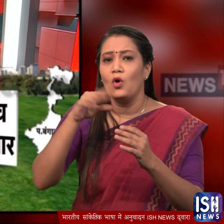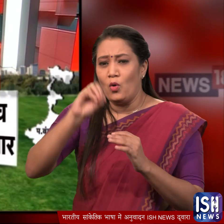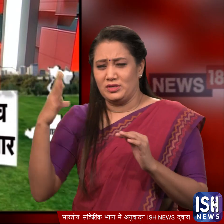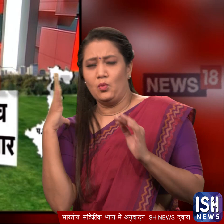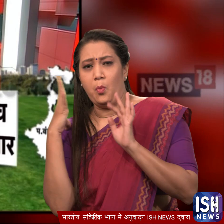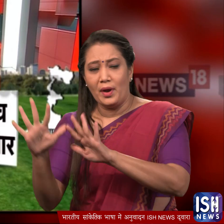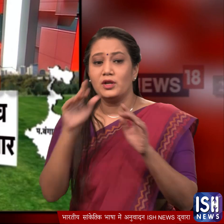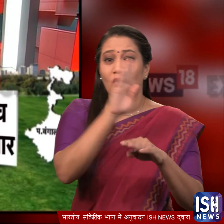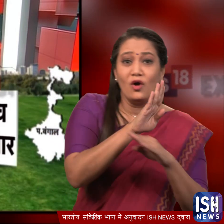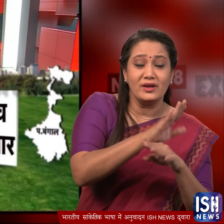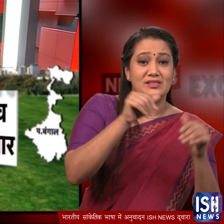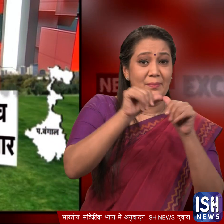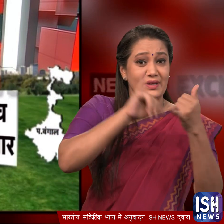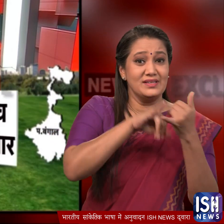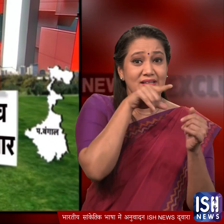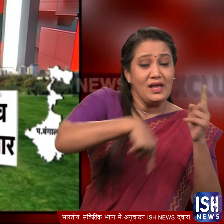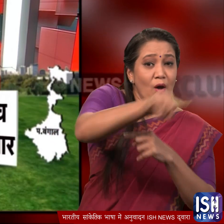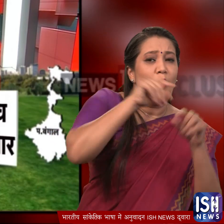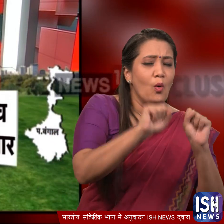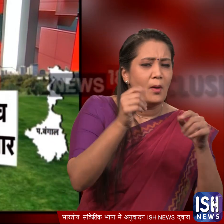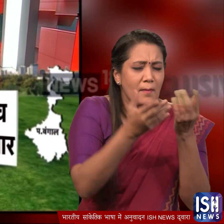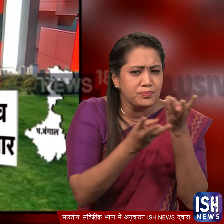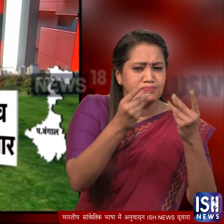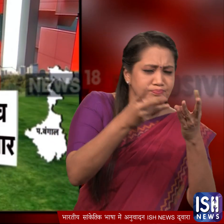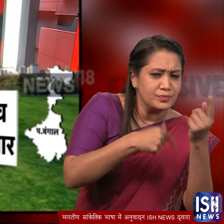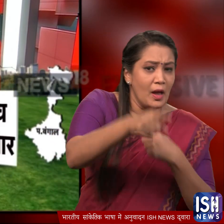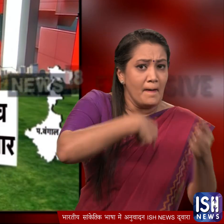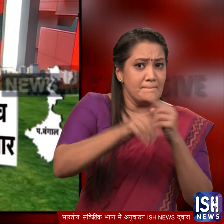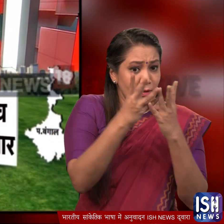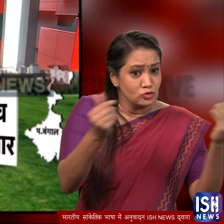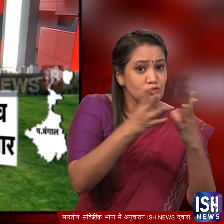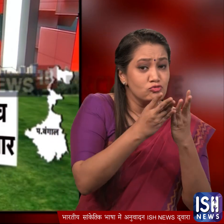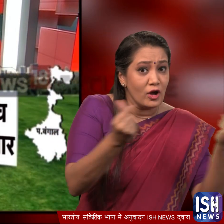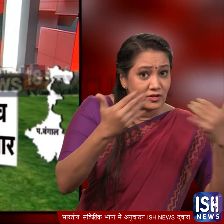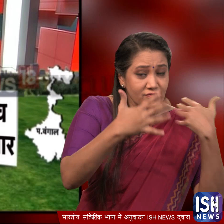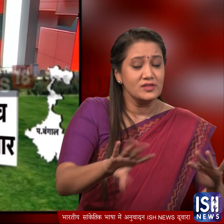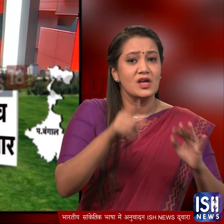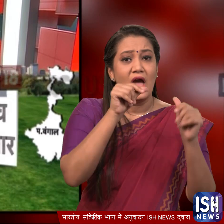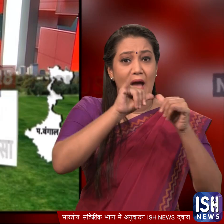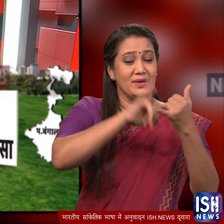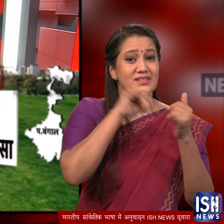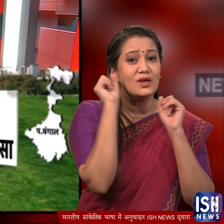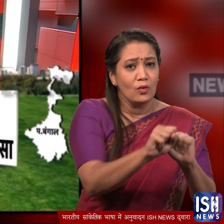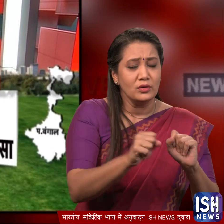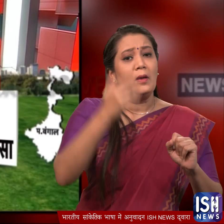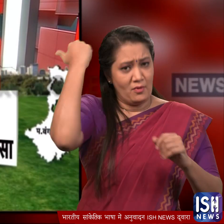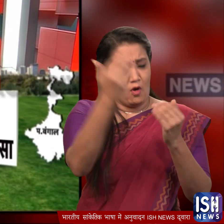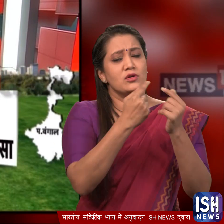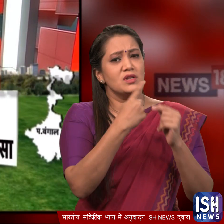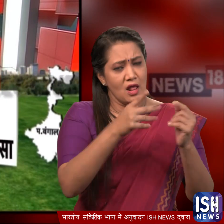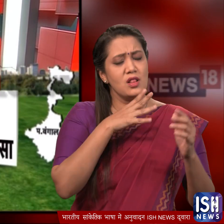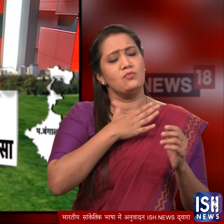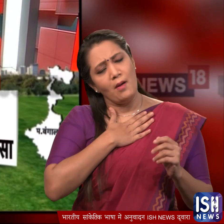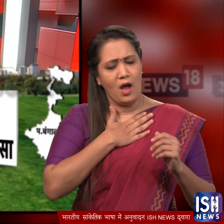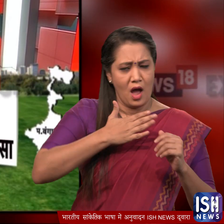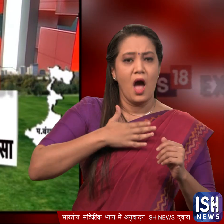ओवैसी कांग्रेस और अब्बास सिद्दीकी की पार्टी ISF के बीच सीटों का विवाद सुलझने का इंतजार कर रहे हैं, क्योंकि अब्बास सिद्दीकी ने उन्हें भरोसा दिया है कि